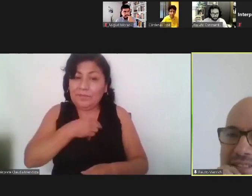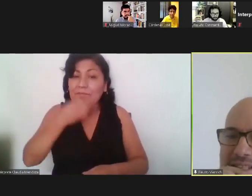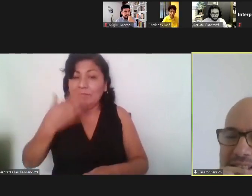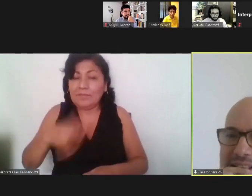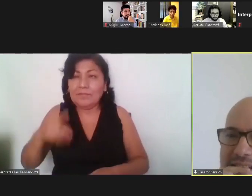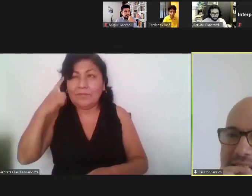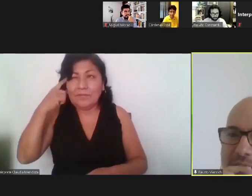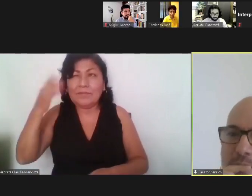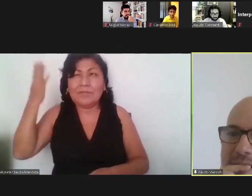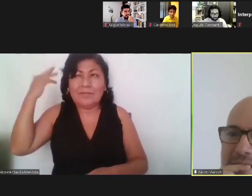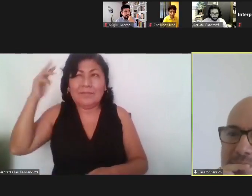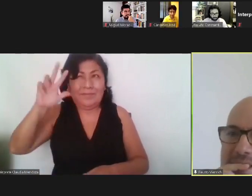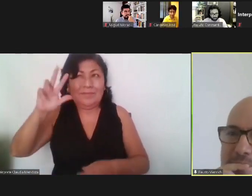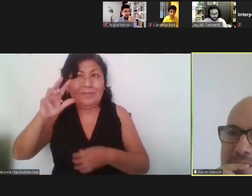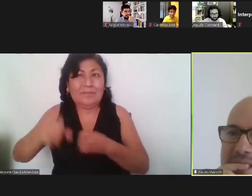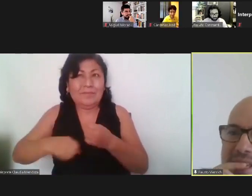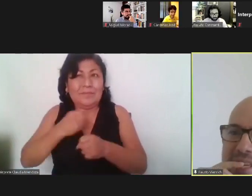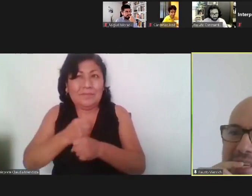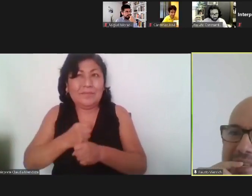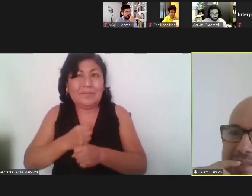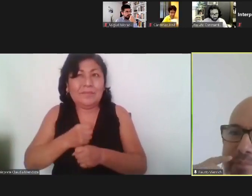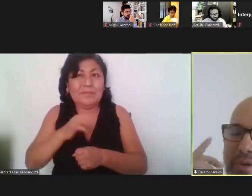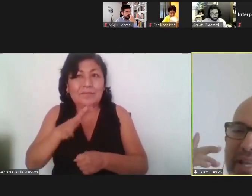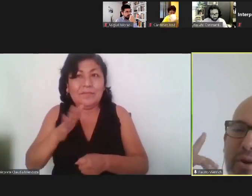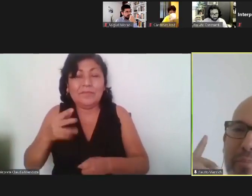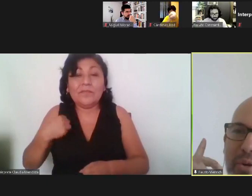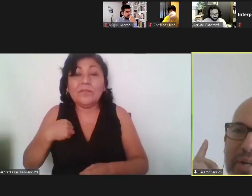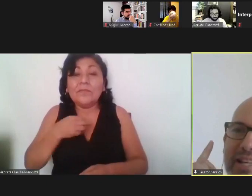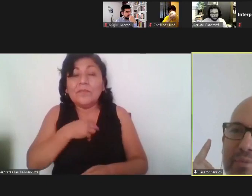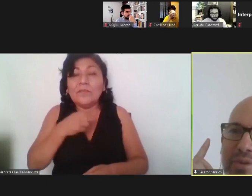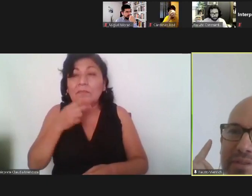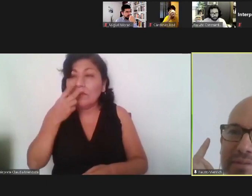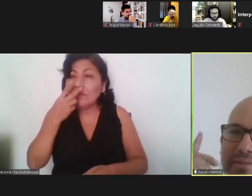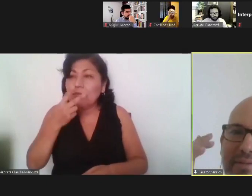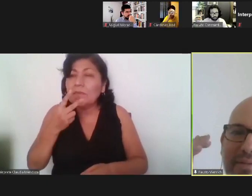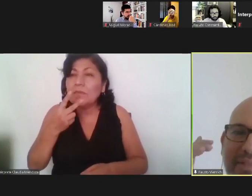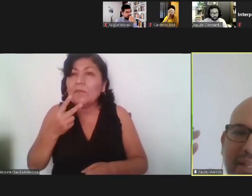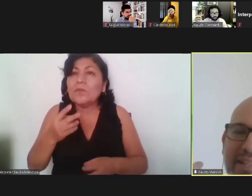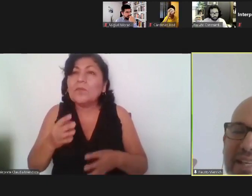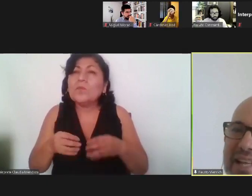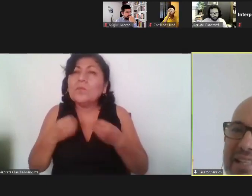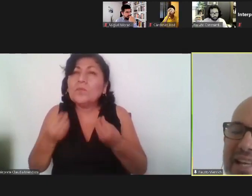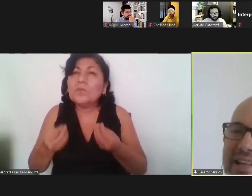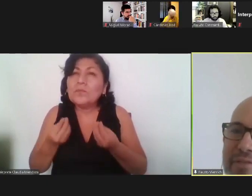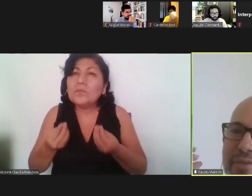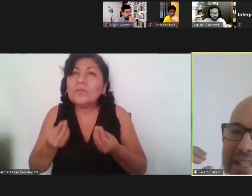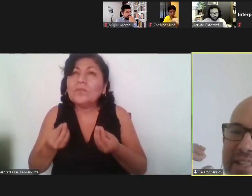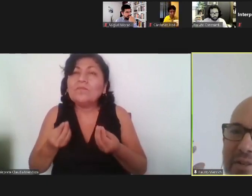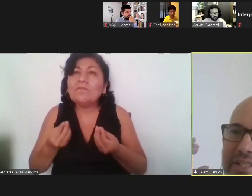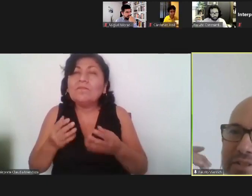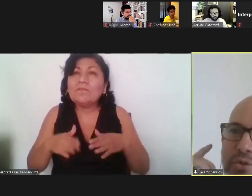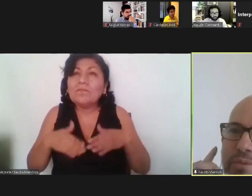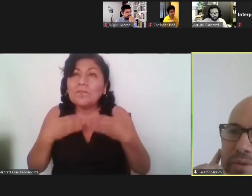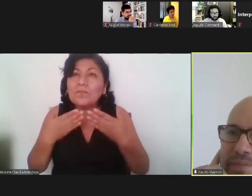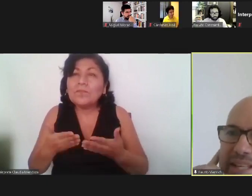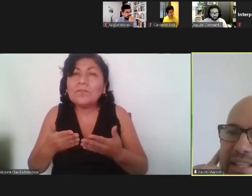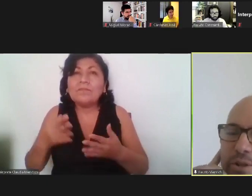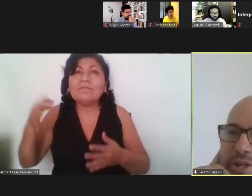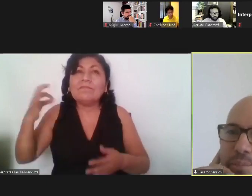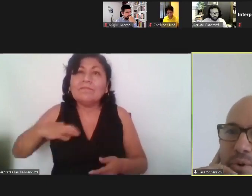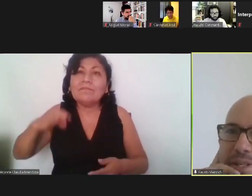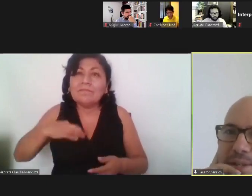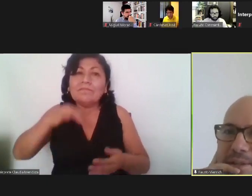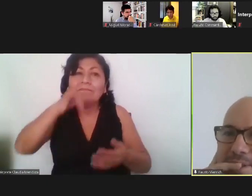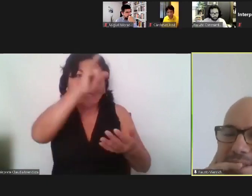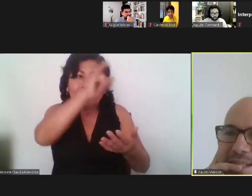atrás, en la cual veíamos que, ¿por qué no aprovechamos esta gran fuente o insumo, que es el